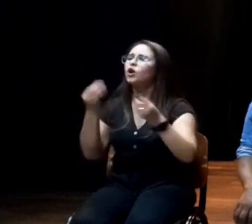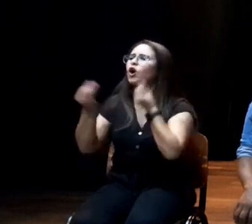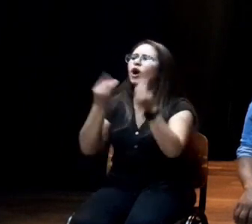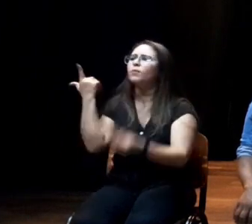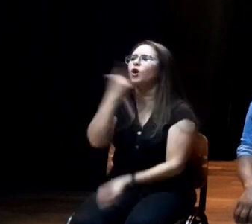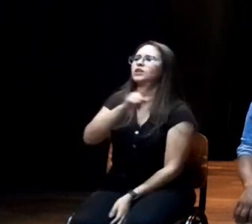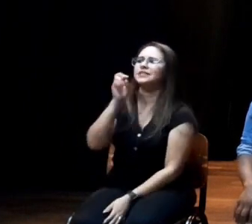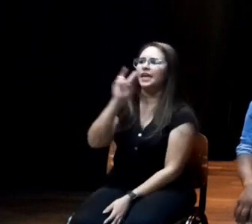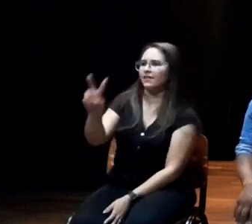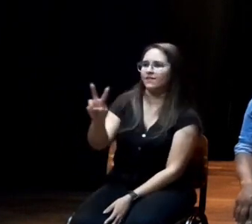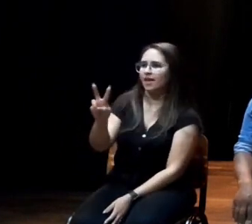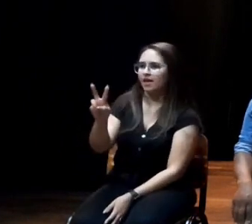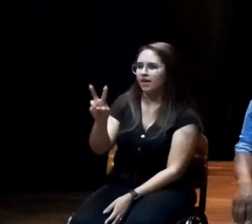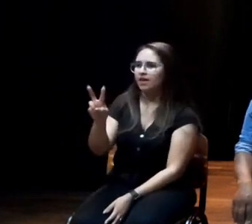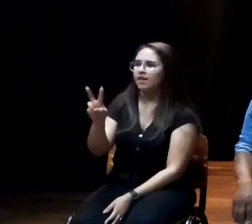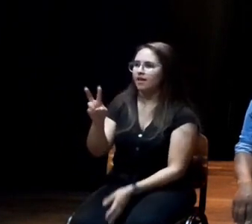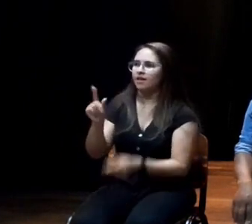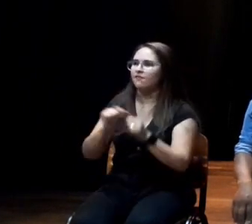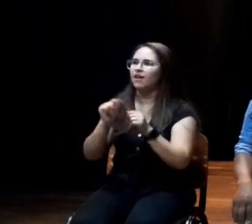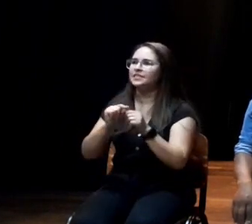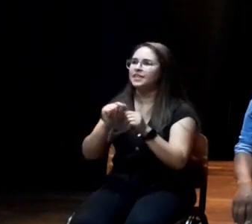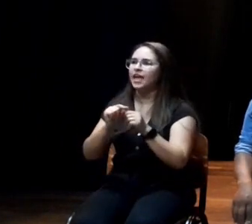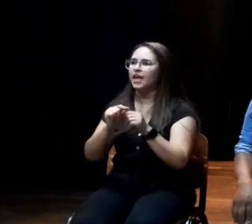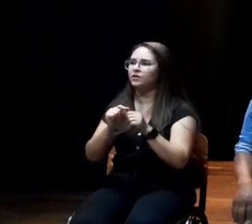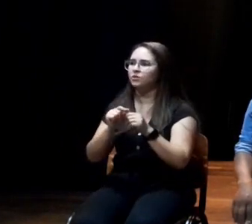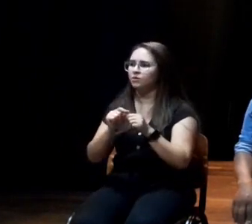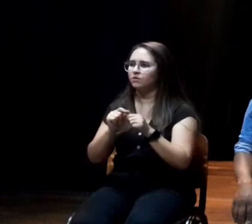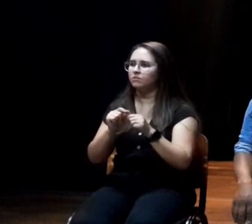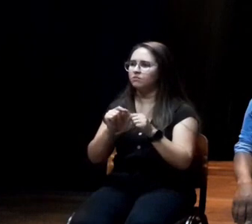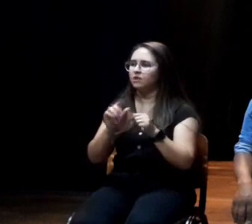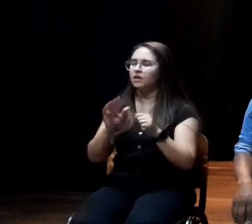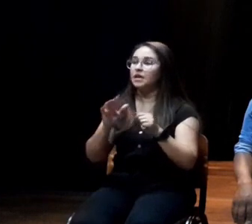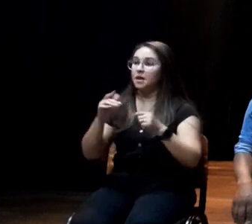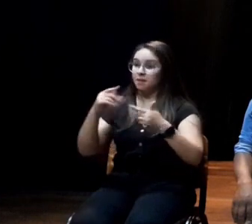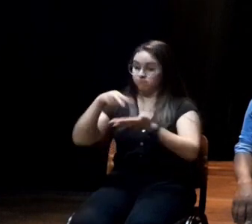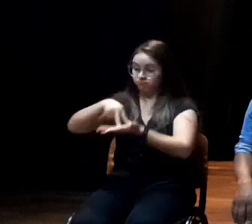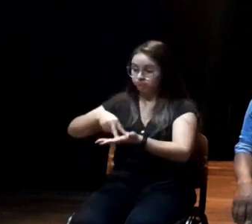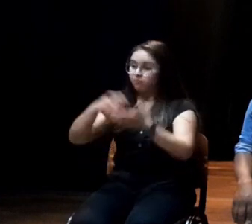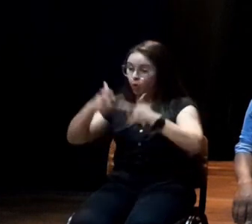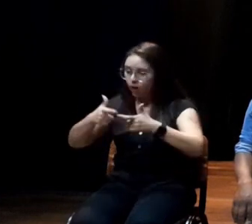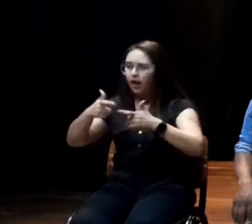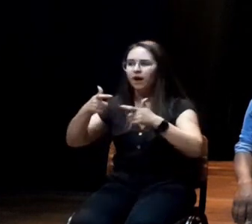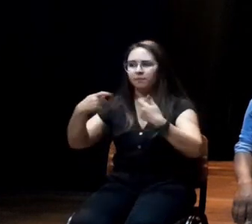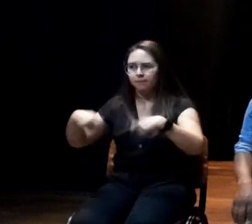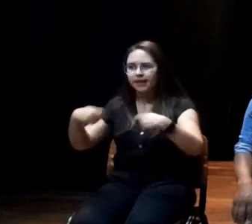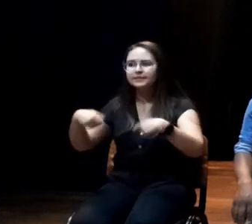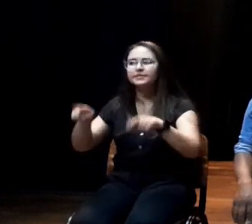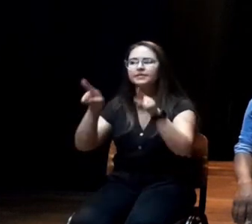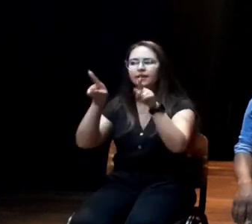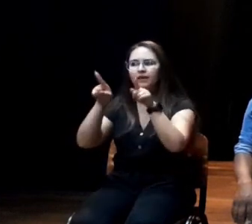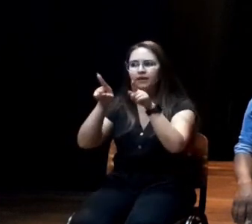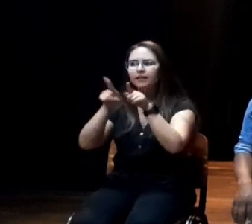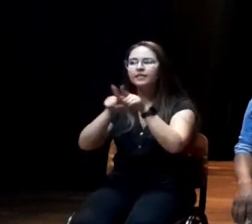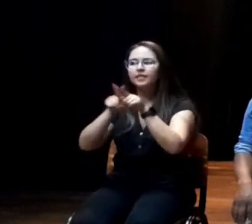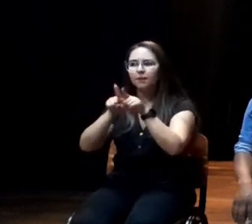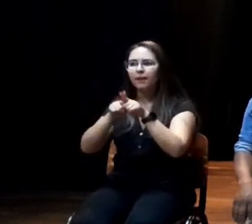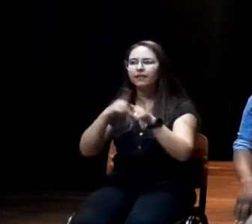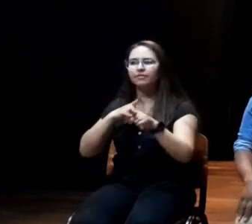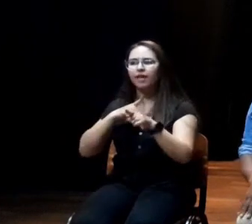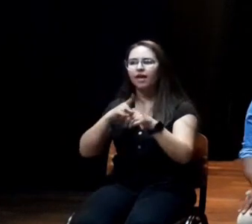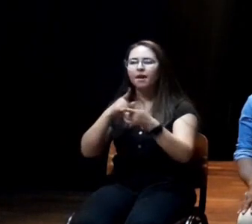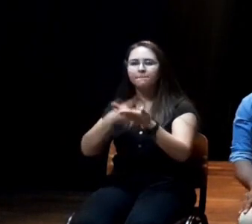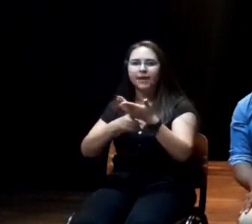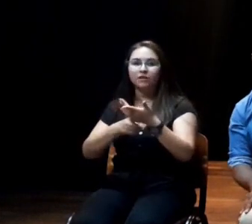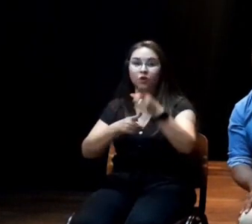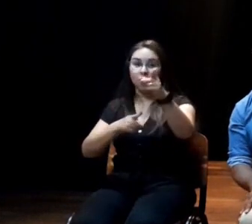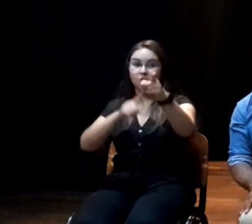ver, né, ali fazendo aquela parte? Né? Então acho que esse posicionamento também precisa ter esse acordo mais próximo.